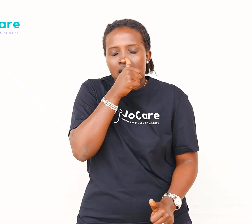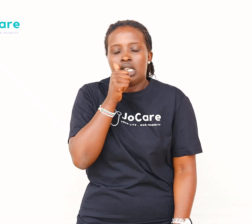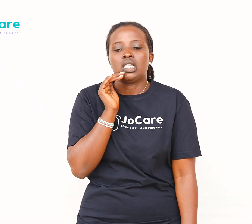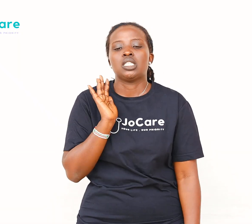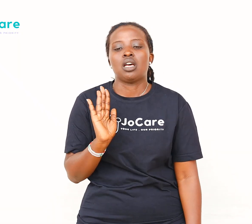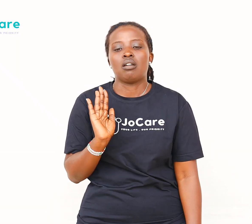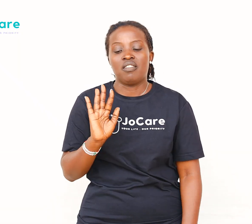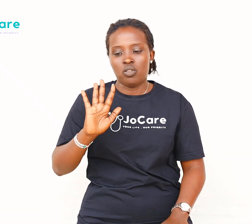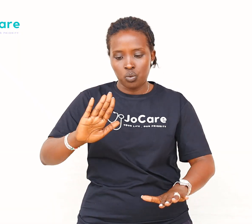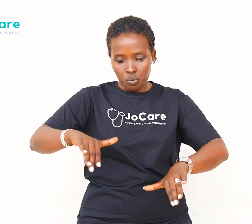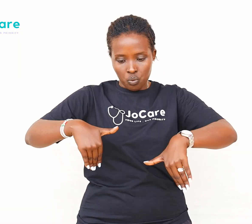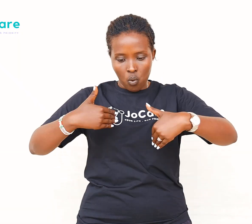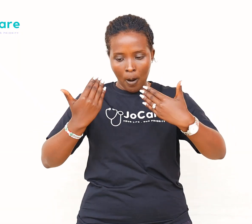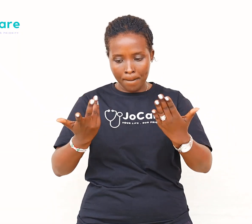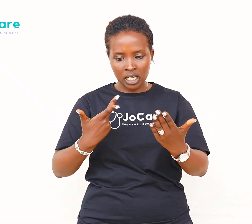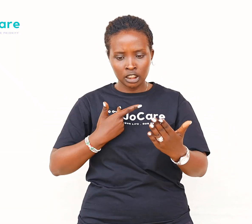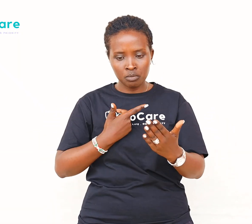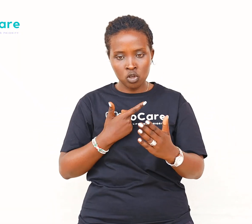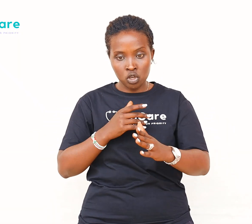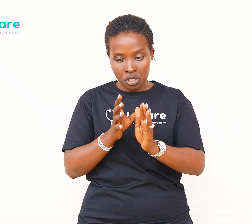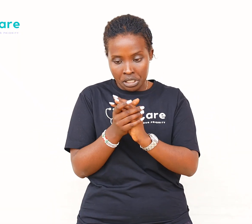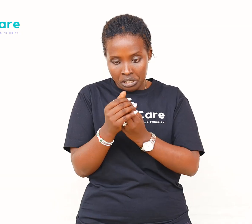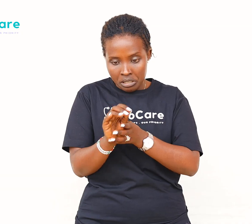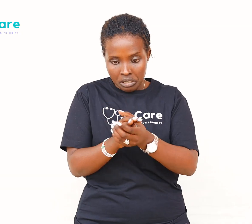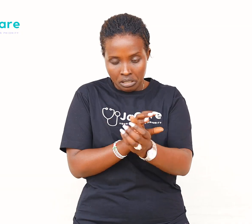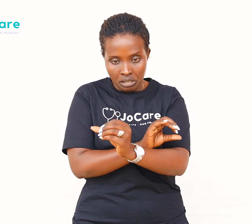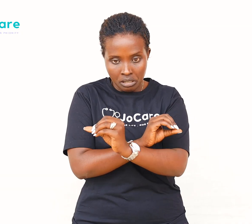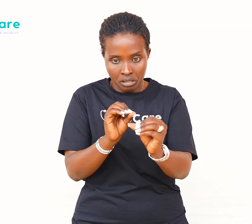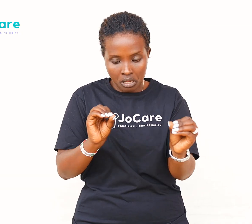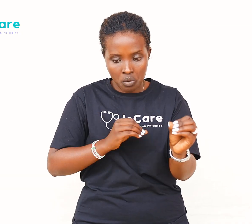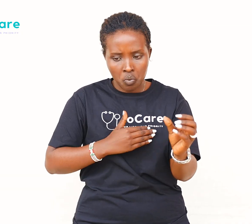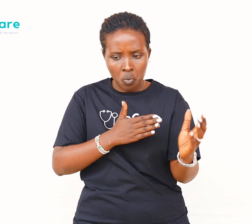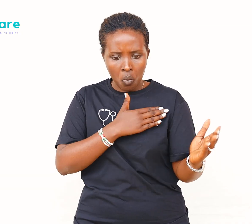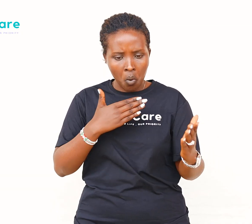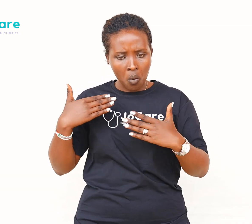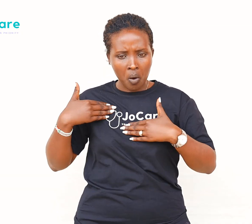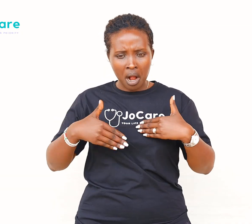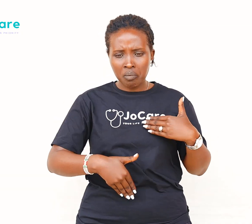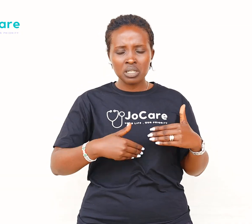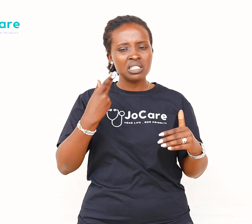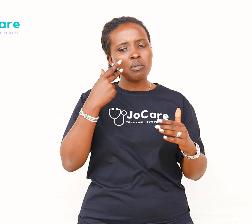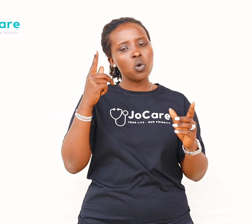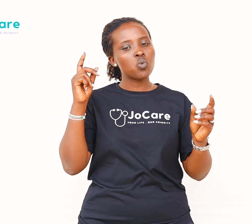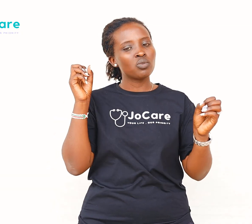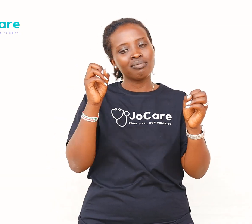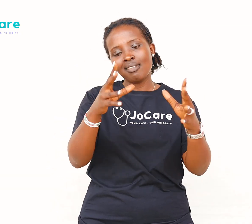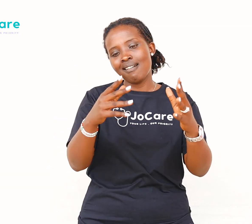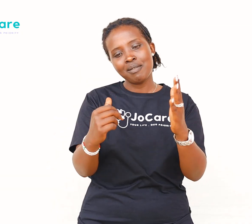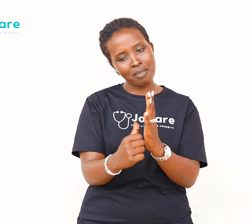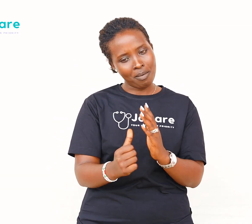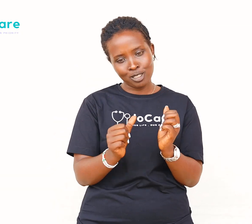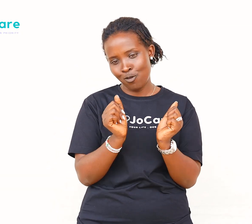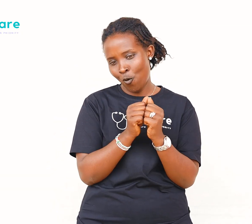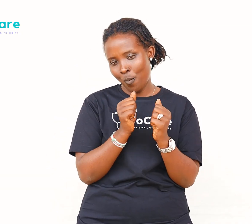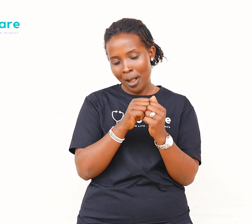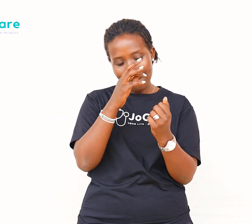navuga ko yasuku ugiye gukora ahubwo ugiye guteza ibindi bibazo byinshi. yego Ngira ngo wenda n'ibyo ngibyo, ibindi nshobora kuza kugenda mbivugamo uko